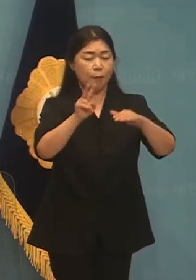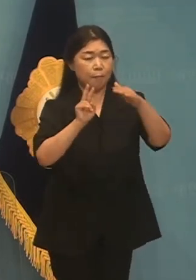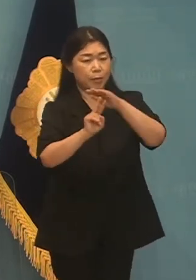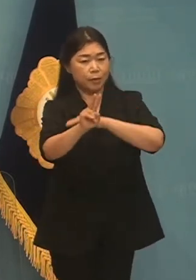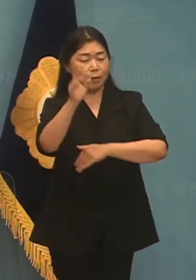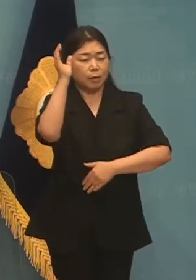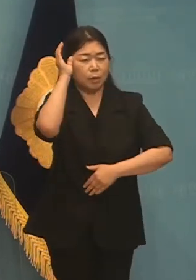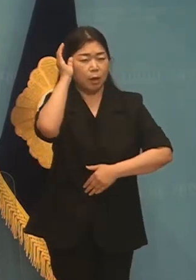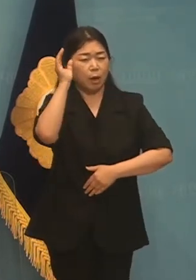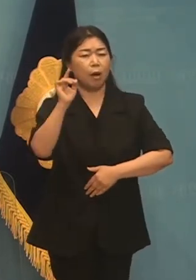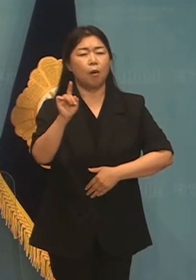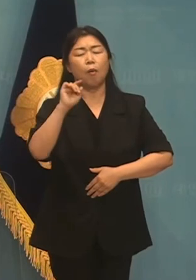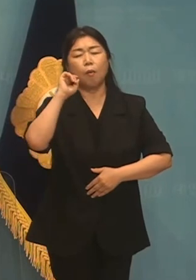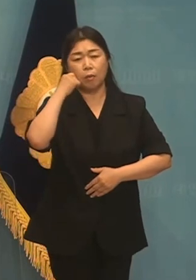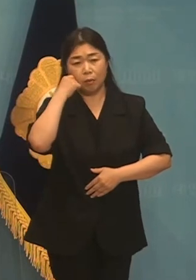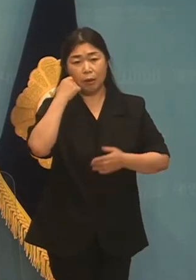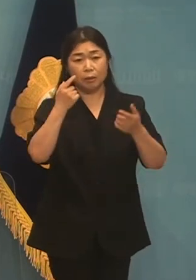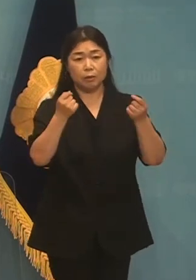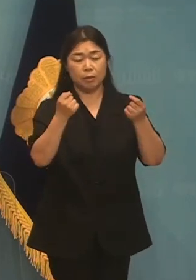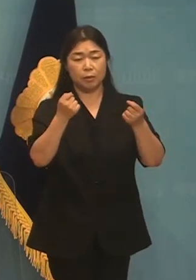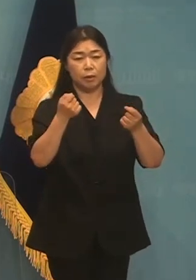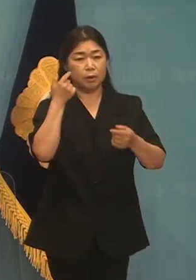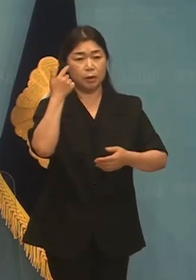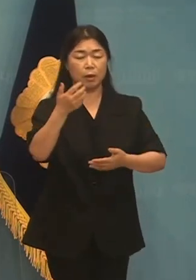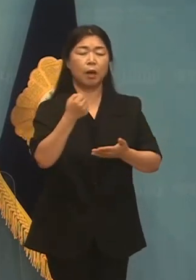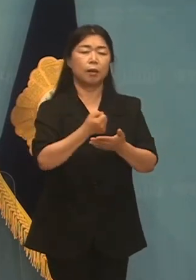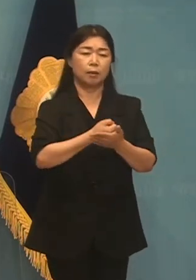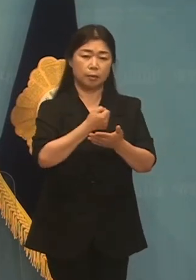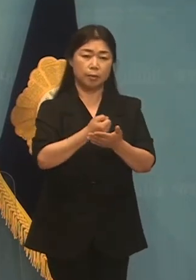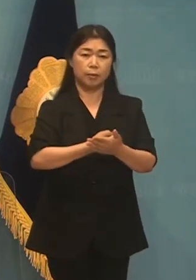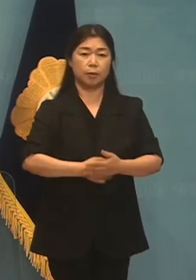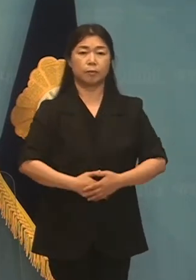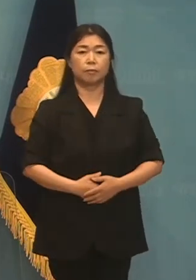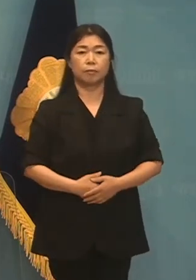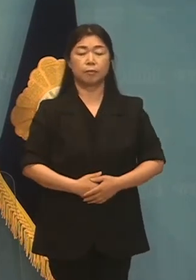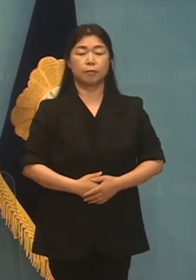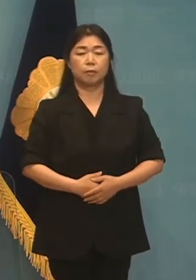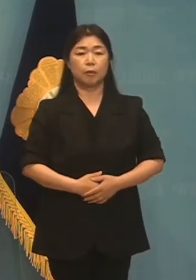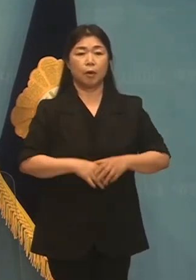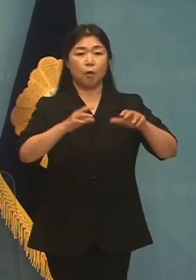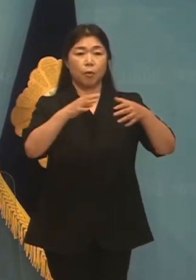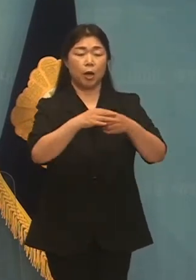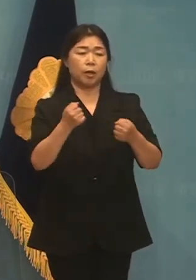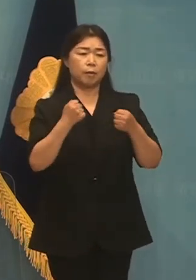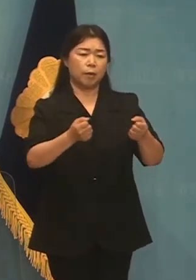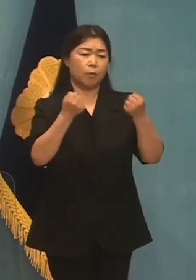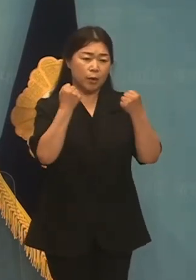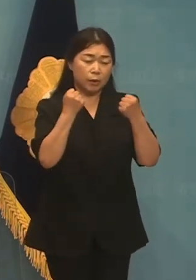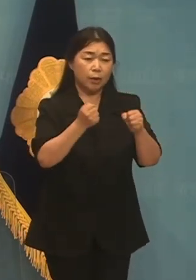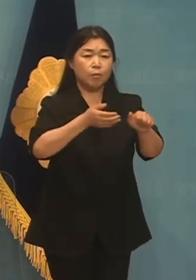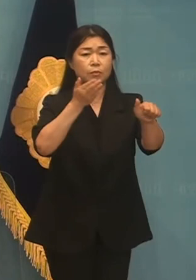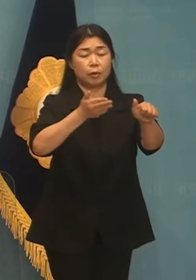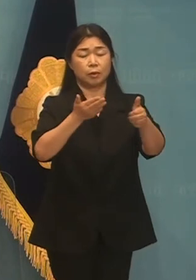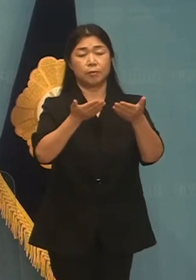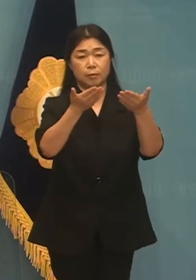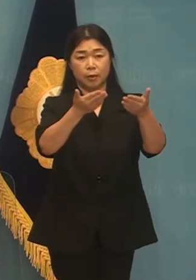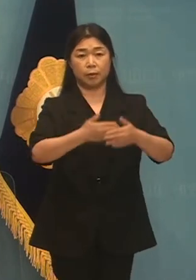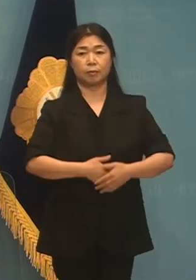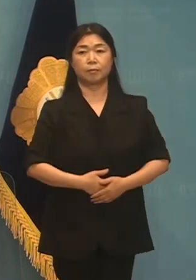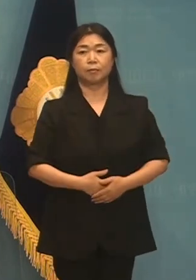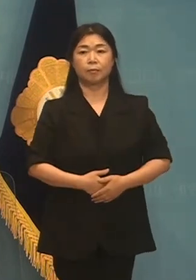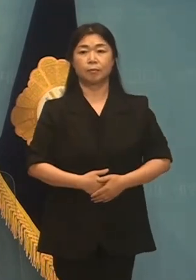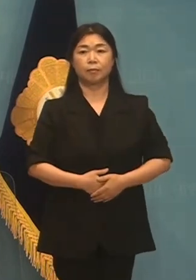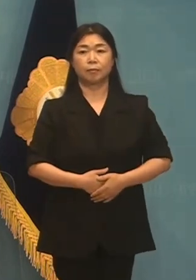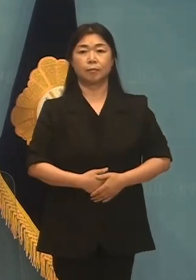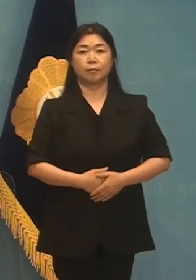비전을 기대할 수는 없는 것인지 안타깝습니다. 국민의힘의 분발을 기대하겠습니다.